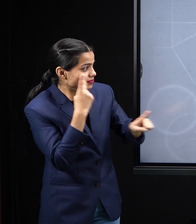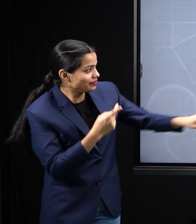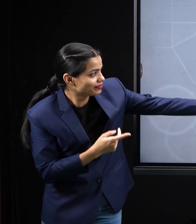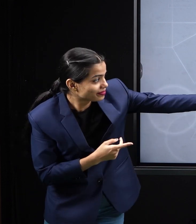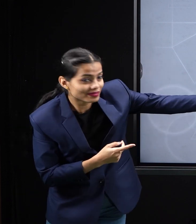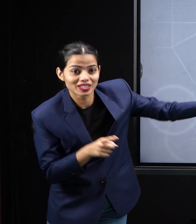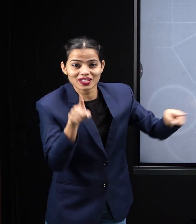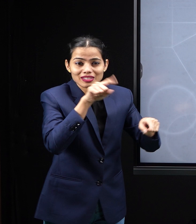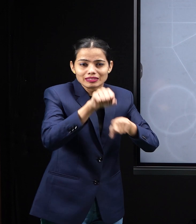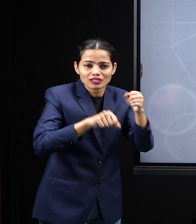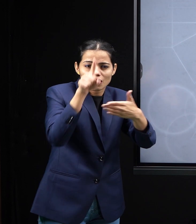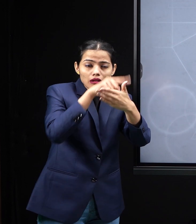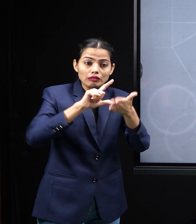పైథాగరస్ సిద్ధాంతం,